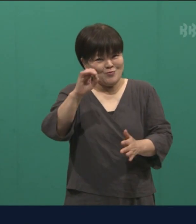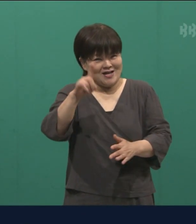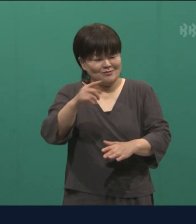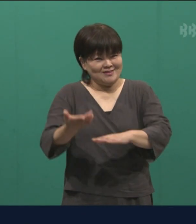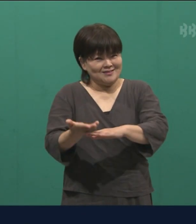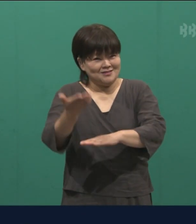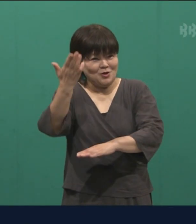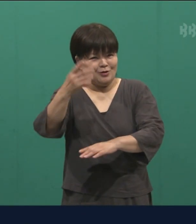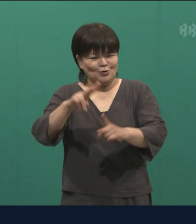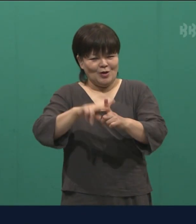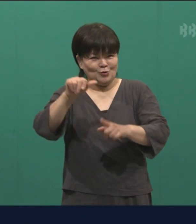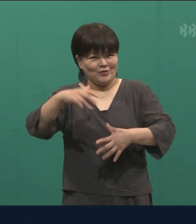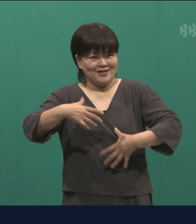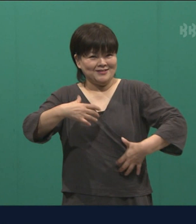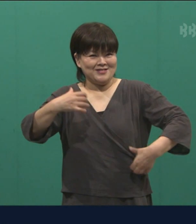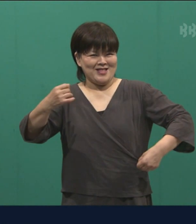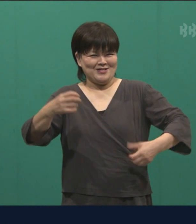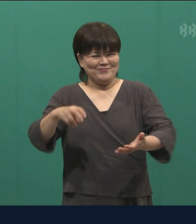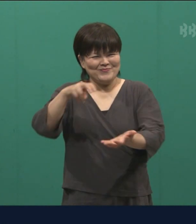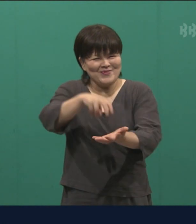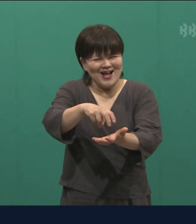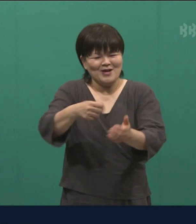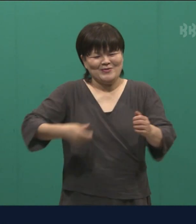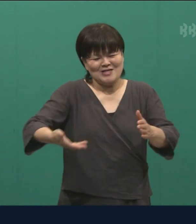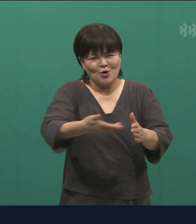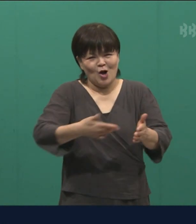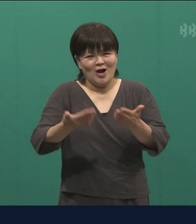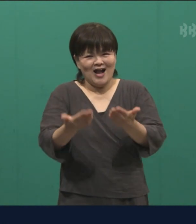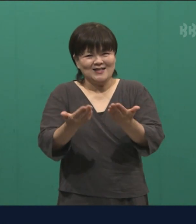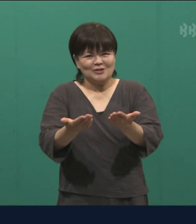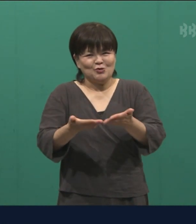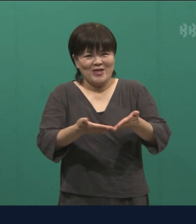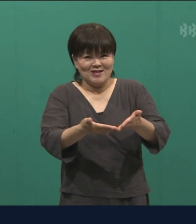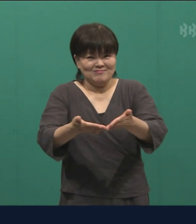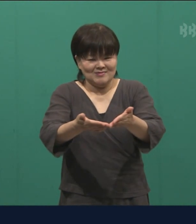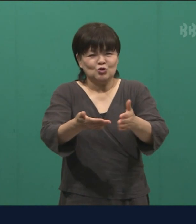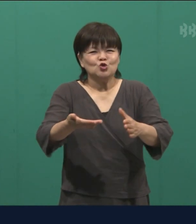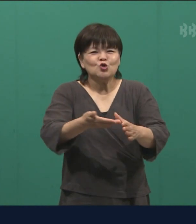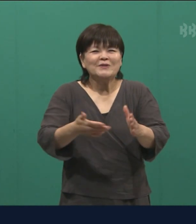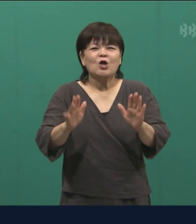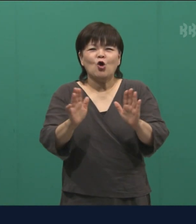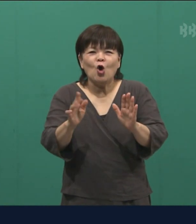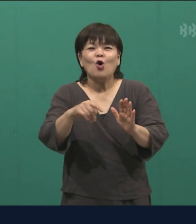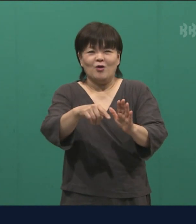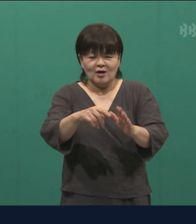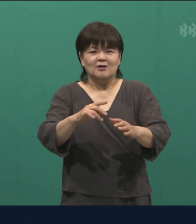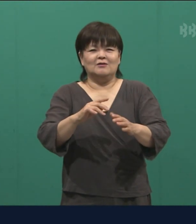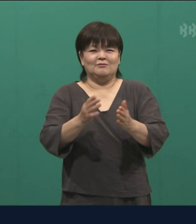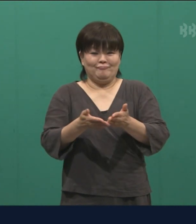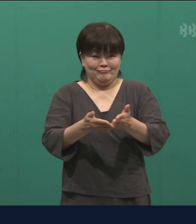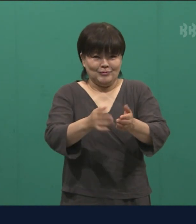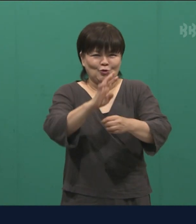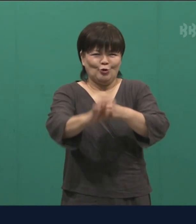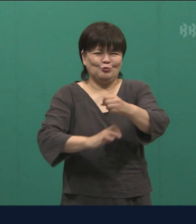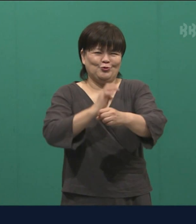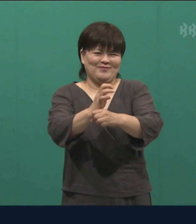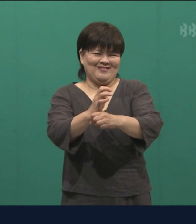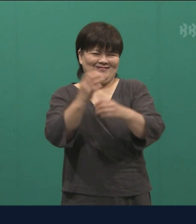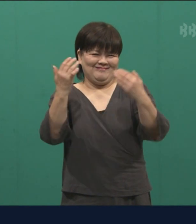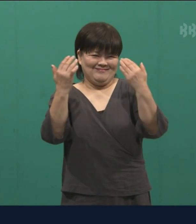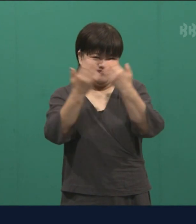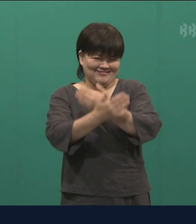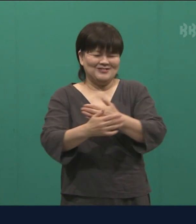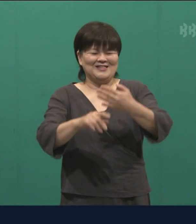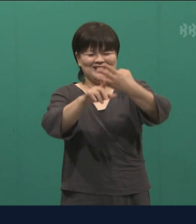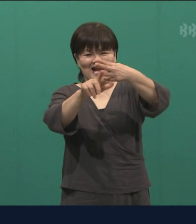これまで60万人以上の小学5年生を乗せてきた琵琶湖の学習船海の子が就